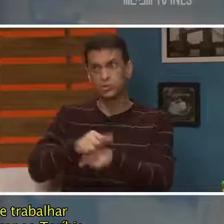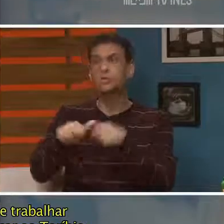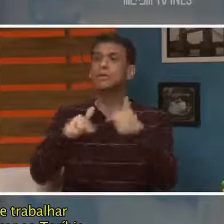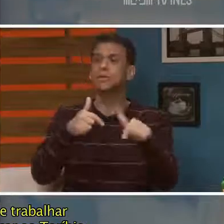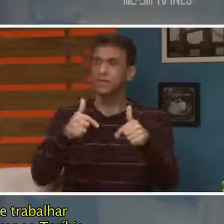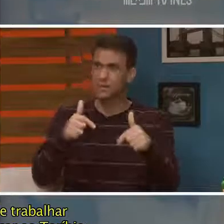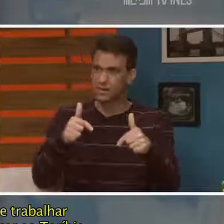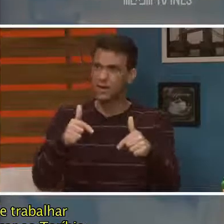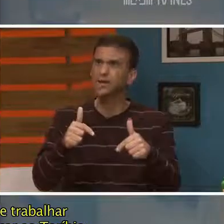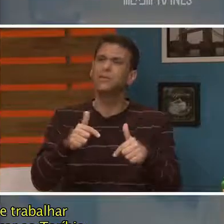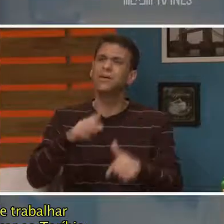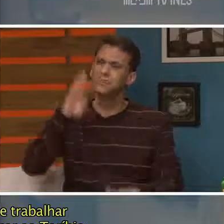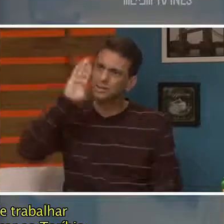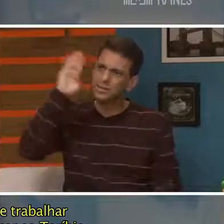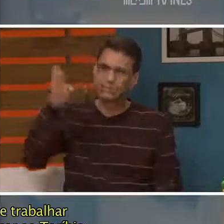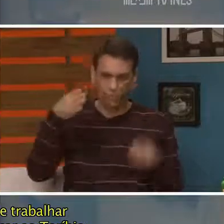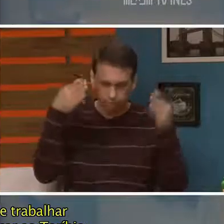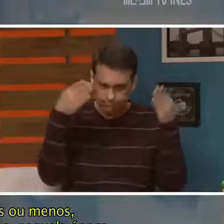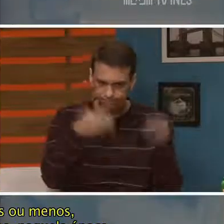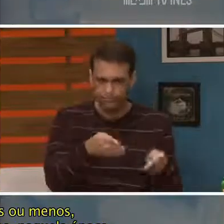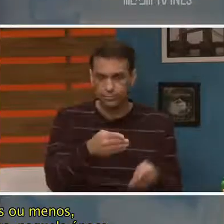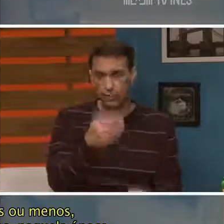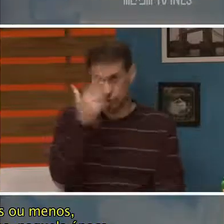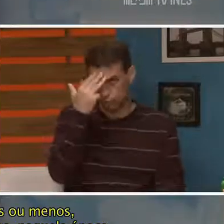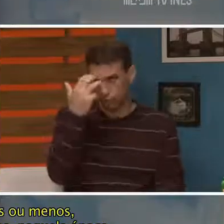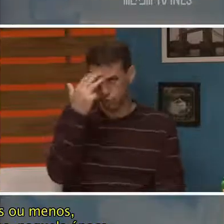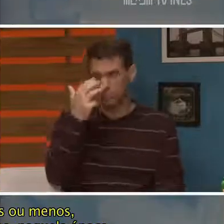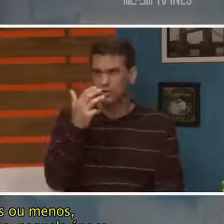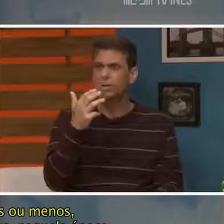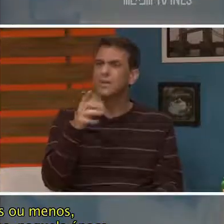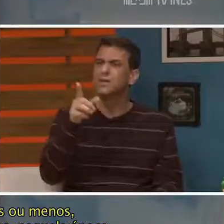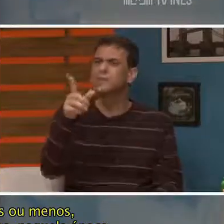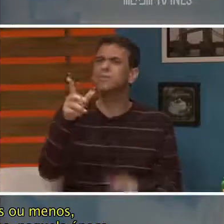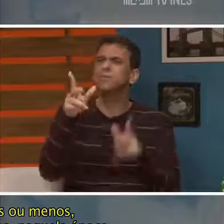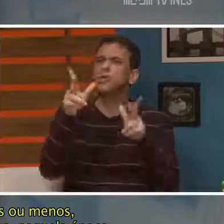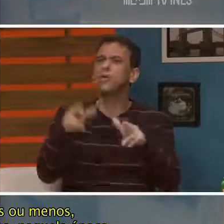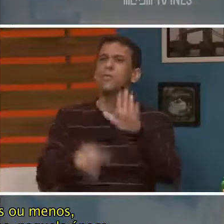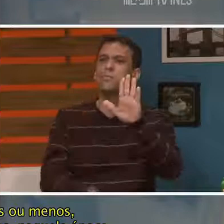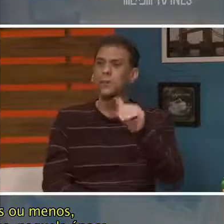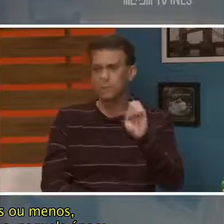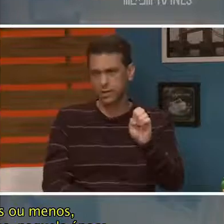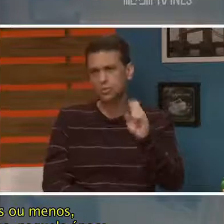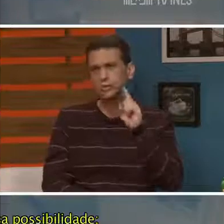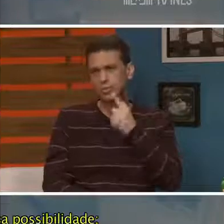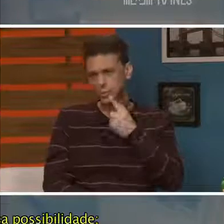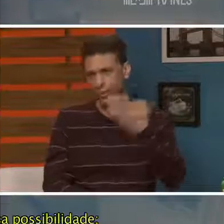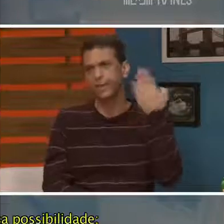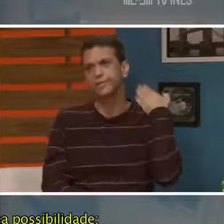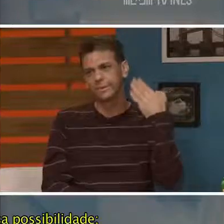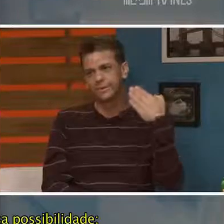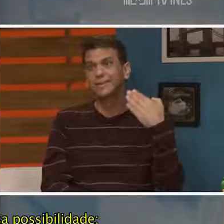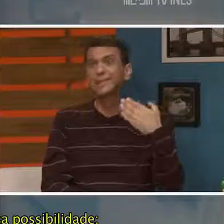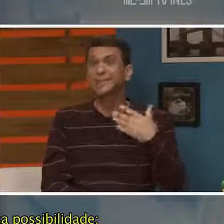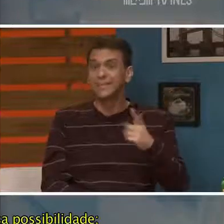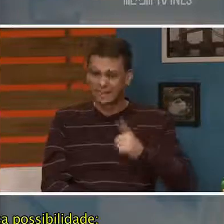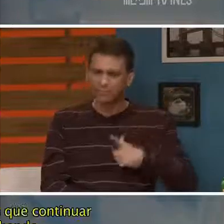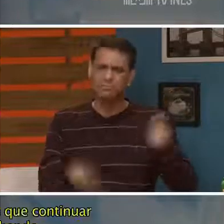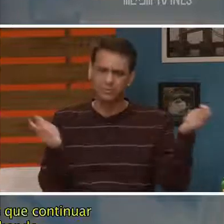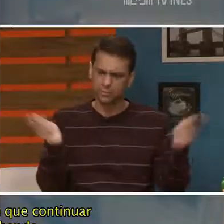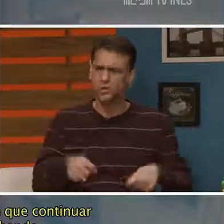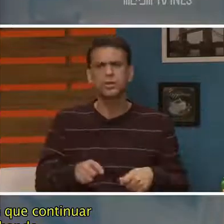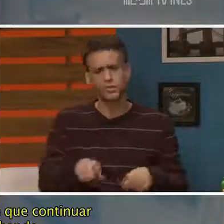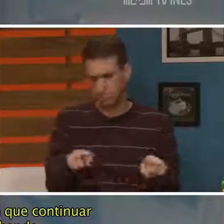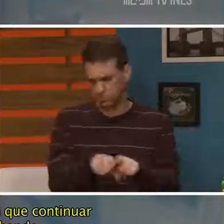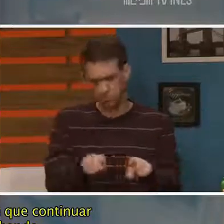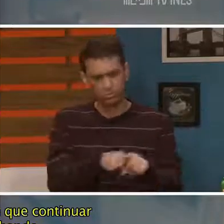trabalhar para me dedicar ao Toribio, como mais ou menos as mães de surdo naquela época que tinham essa possibilidade, que